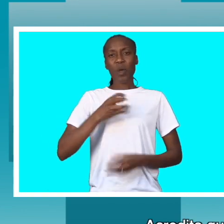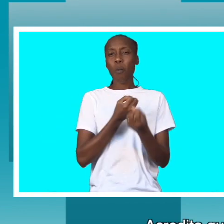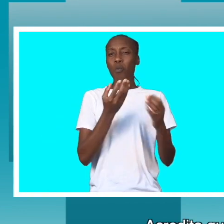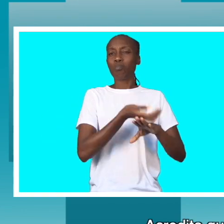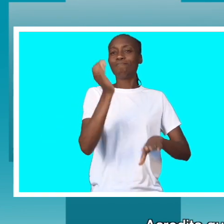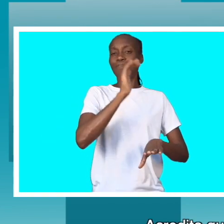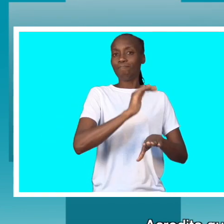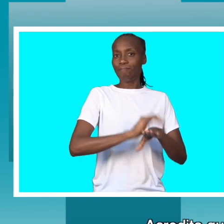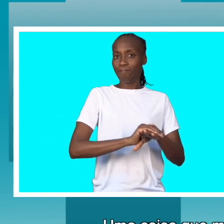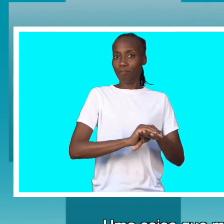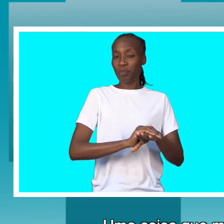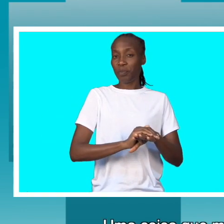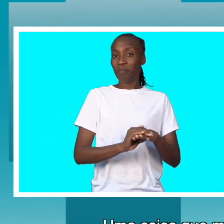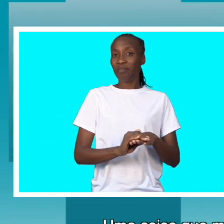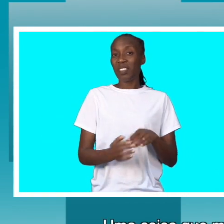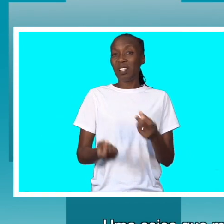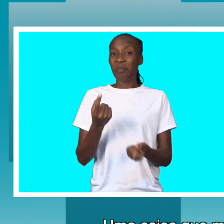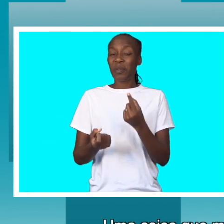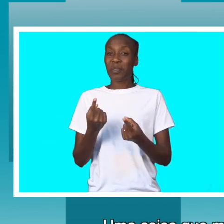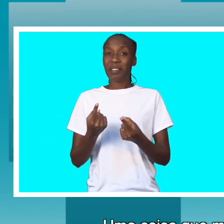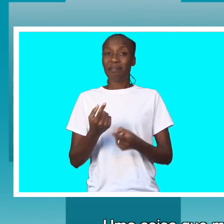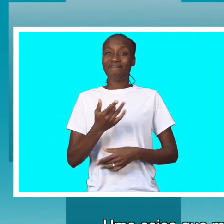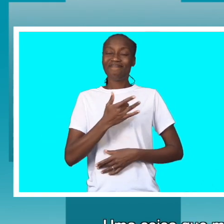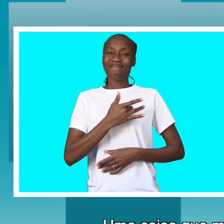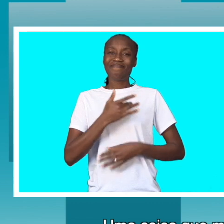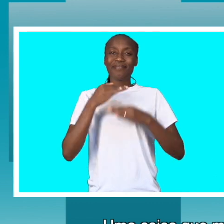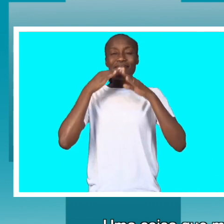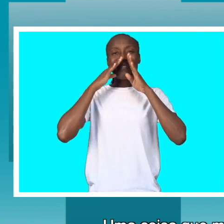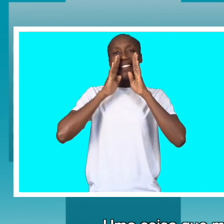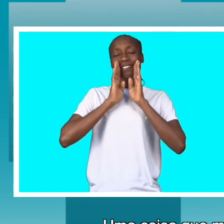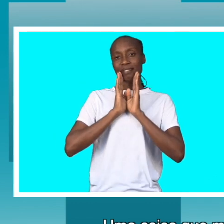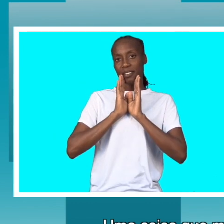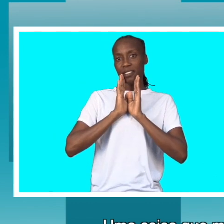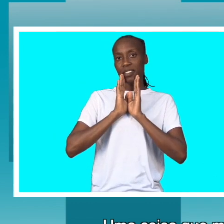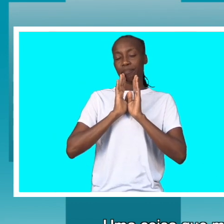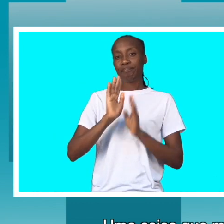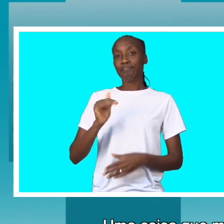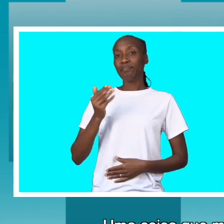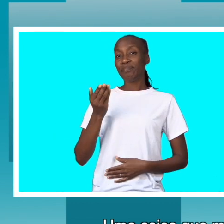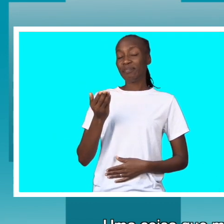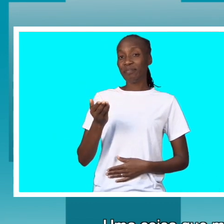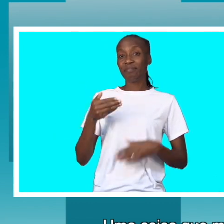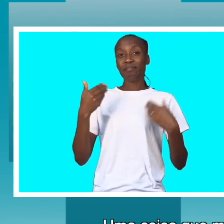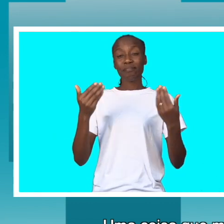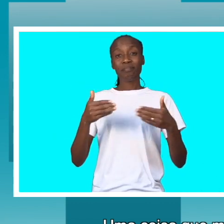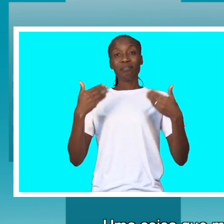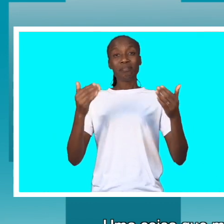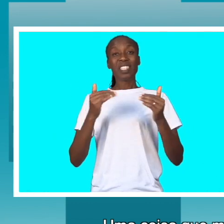acredito que sim, há muitos talentos, uma das coisas que me deixa triste, infelizmente a nível do